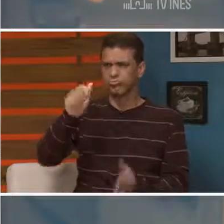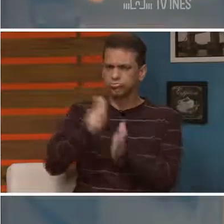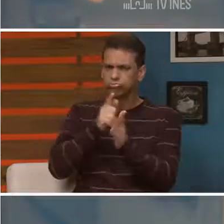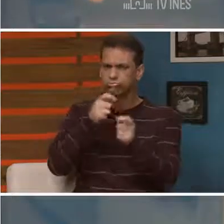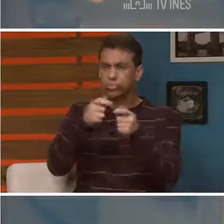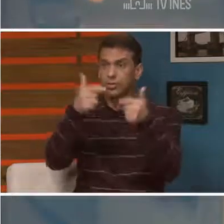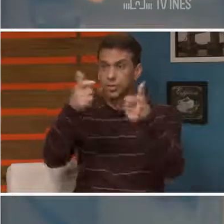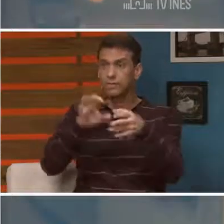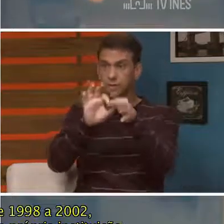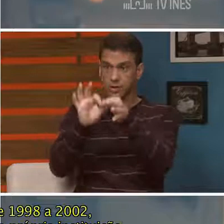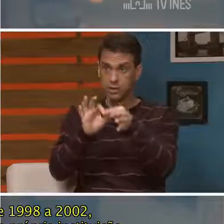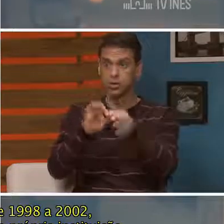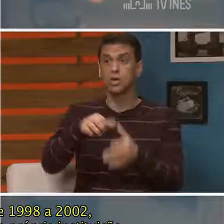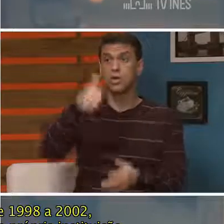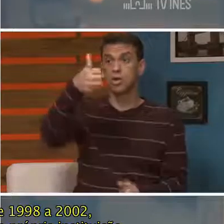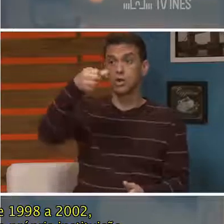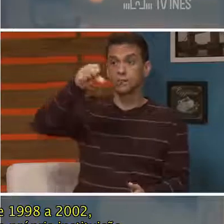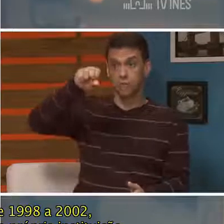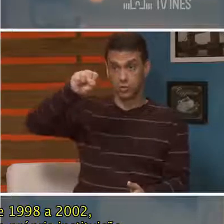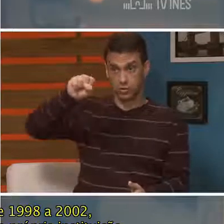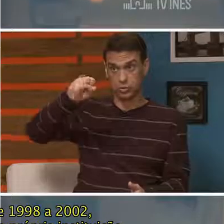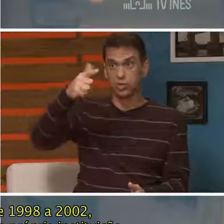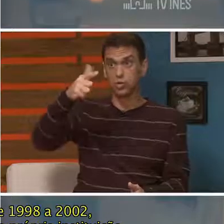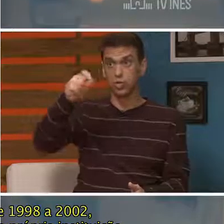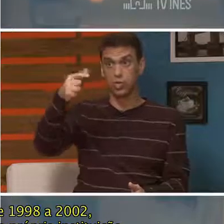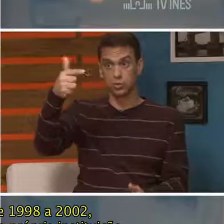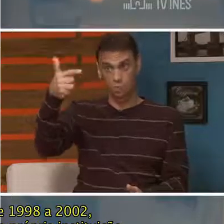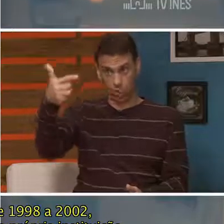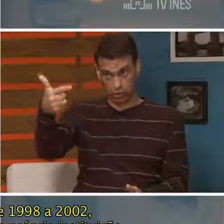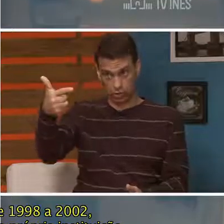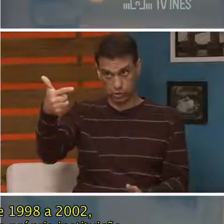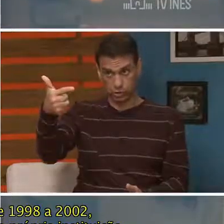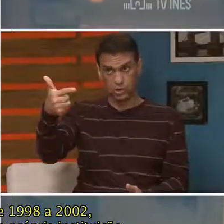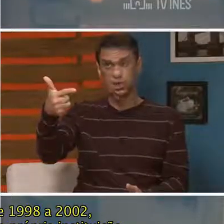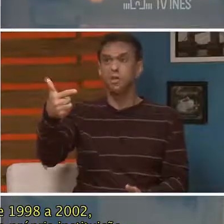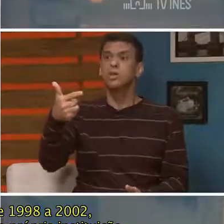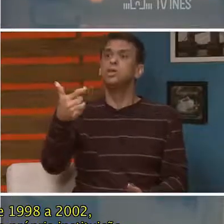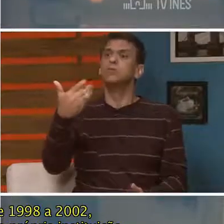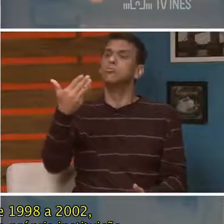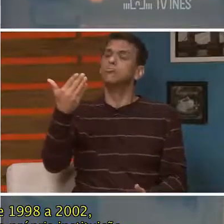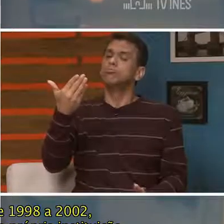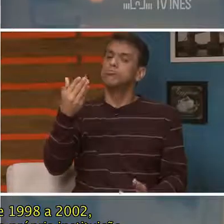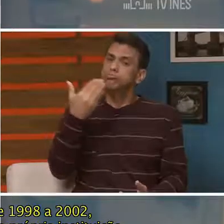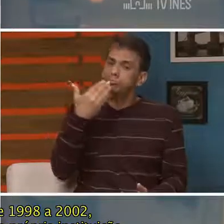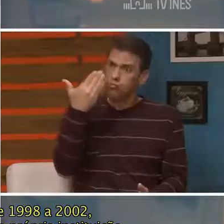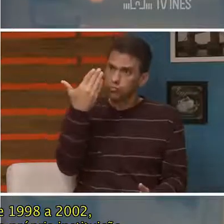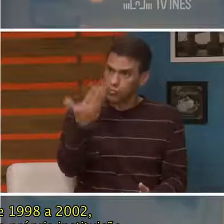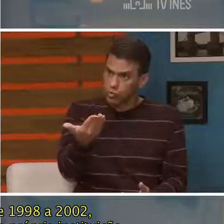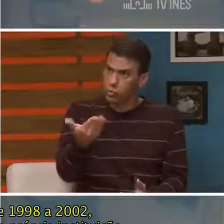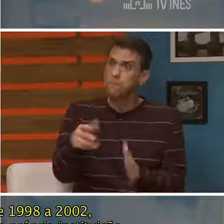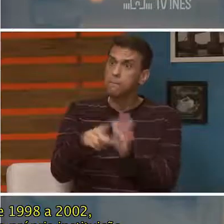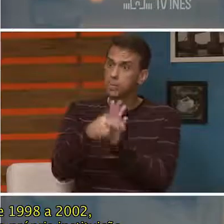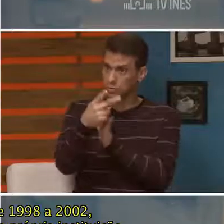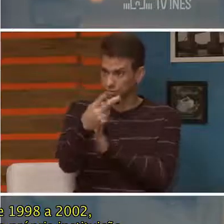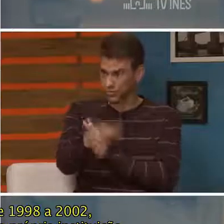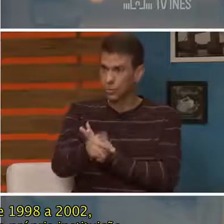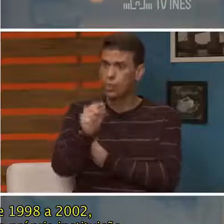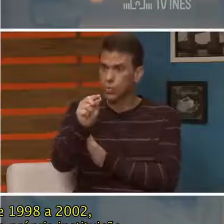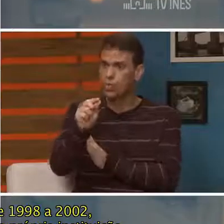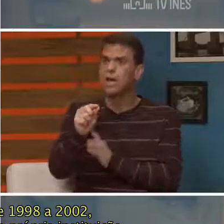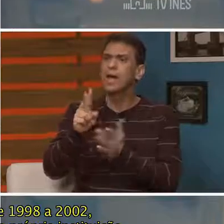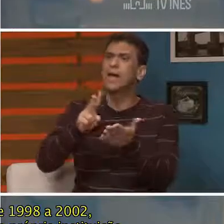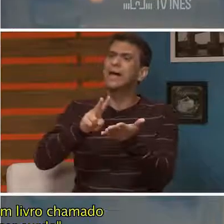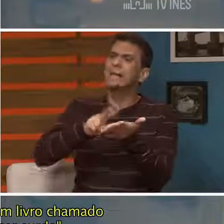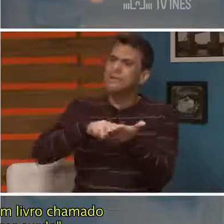FENEIS, onde fiquei de 1998 a 2002, foi oferecido para a